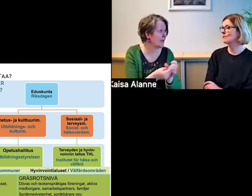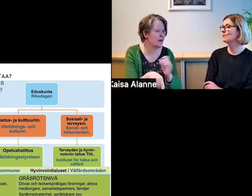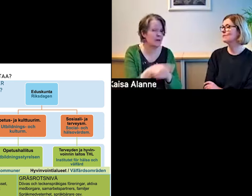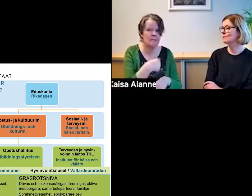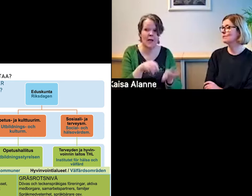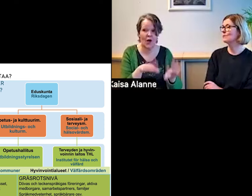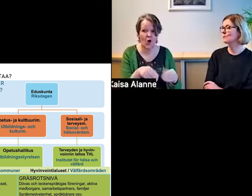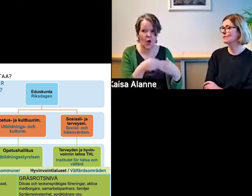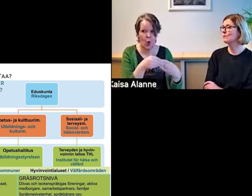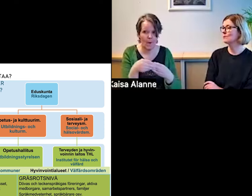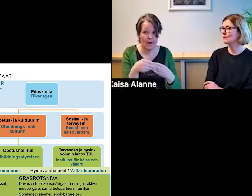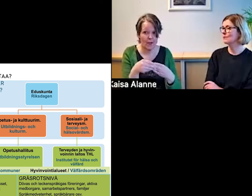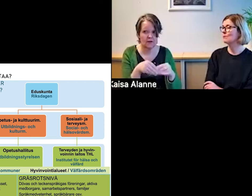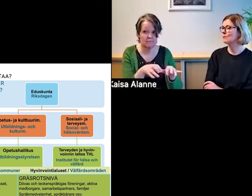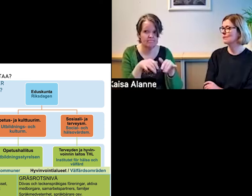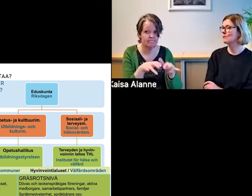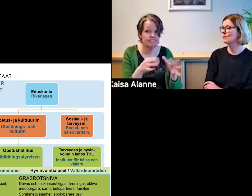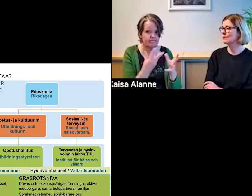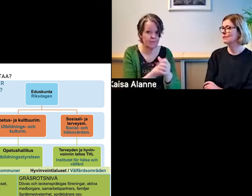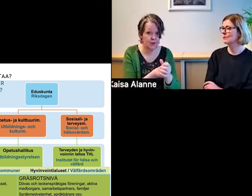sitten näiden tekstien muotoilua. Ja esimerkiksi